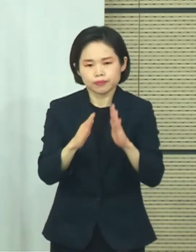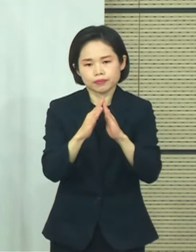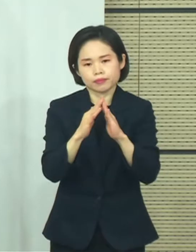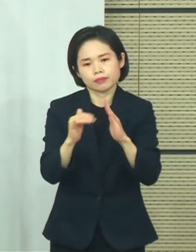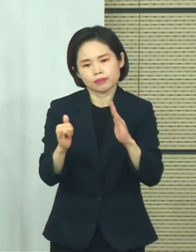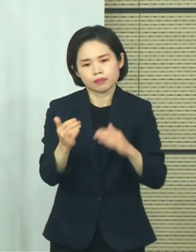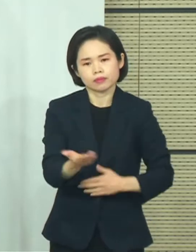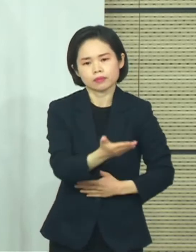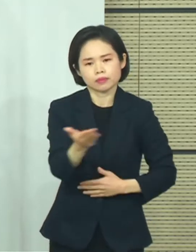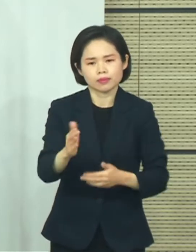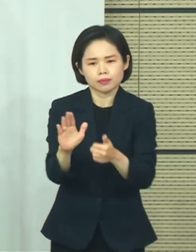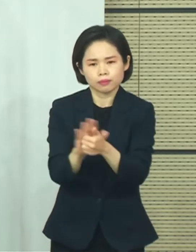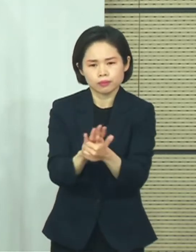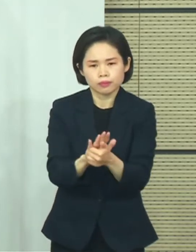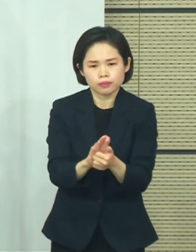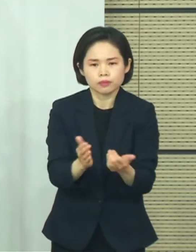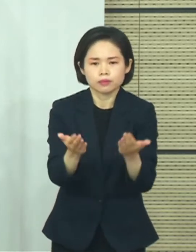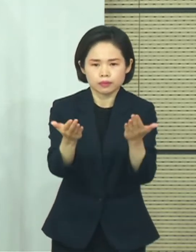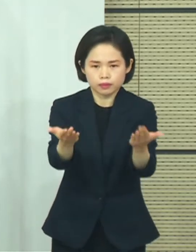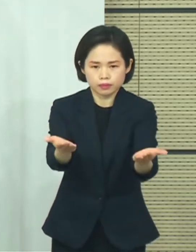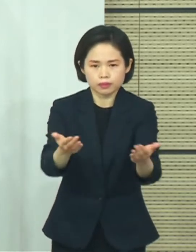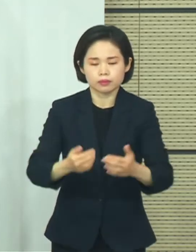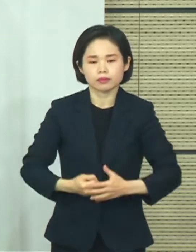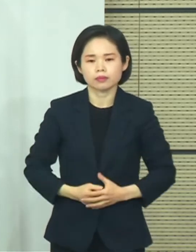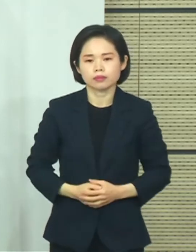분들께는 깊은 위로의 말씀을 드립니다